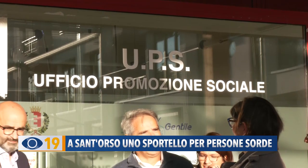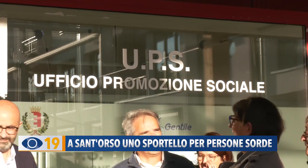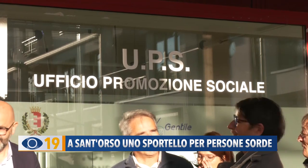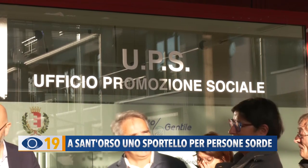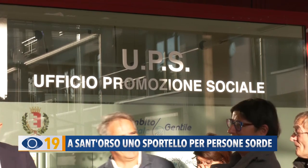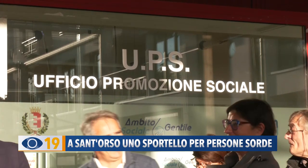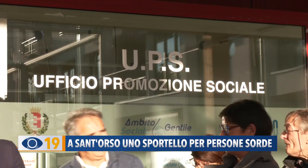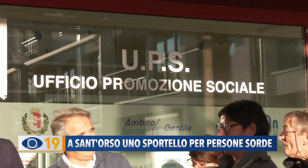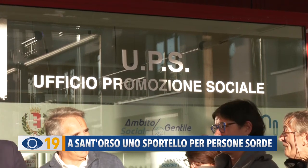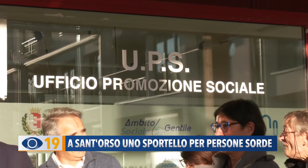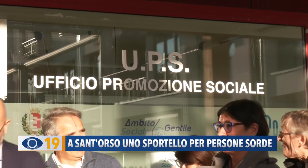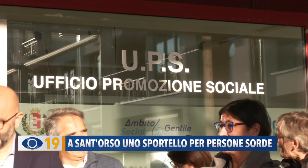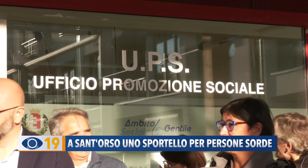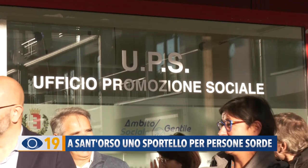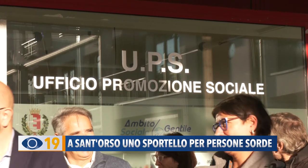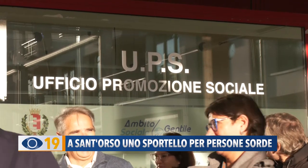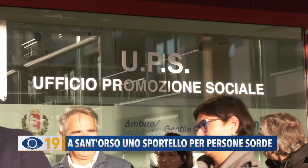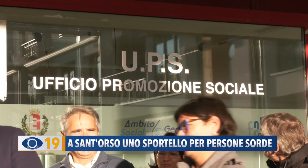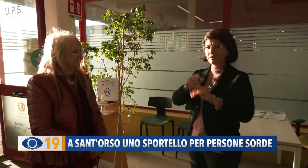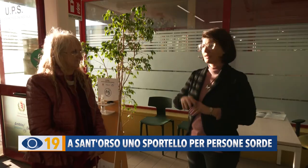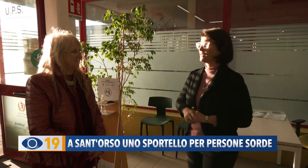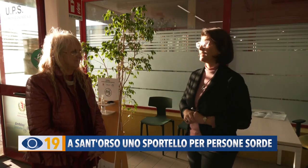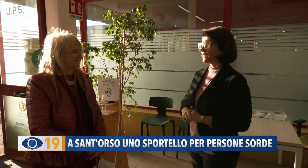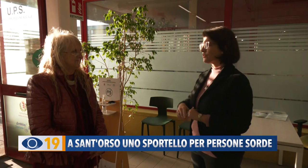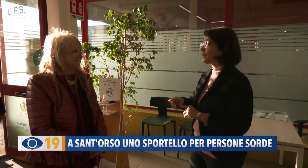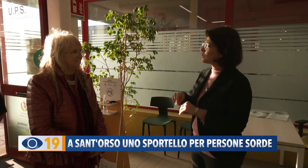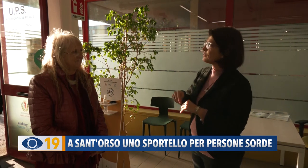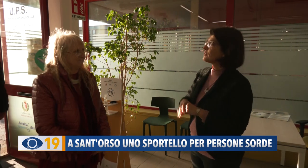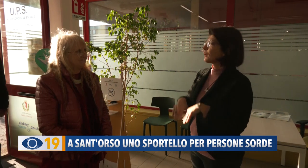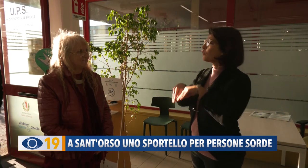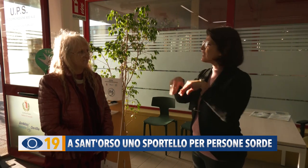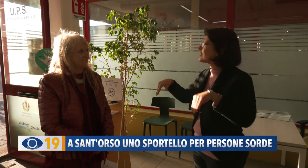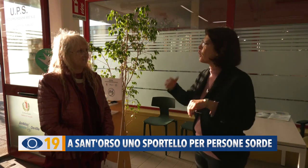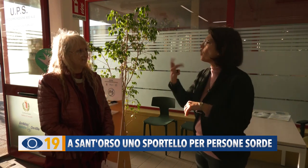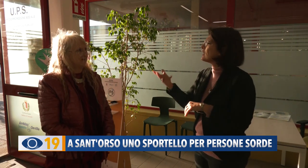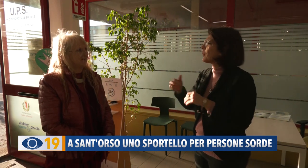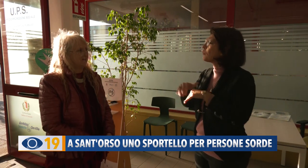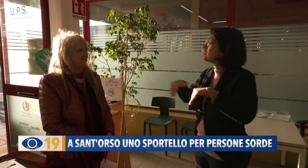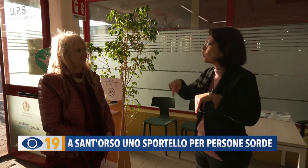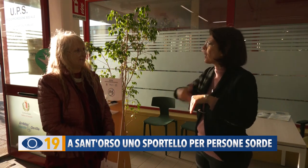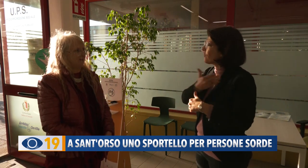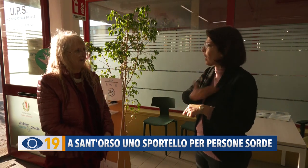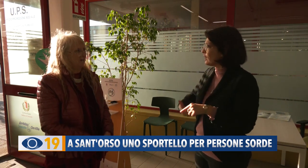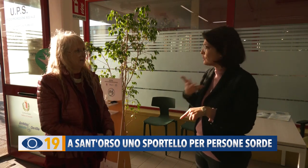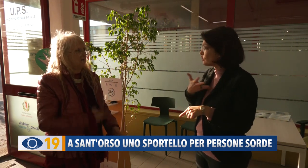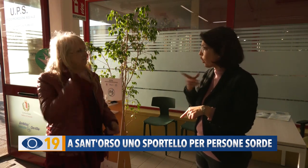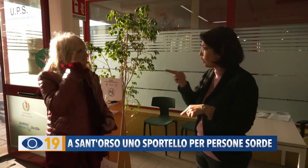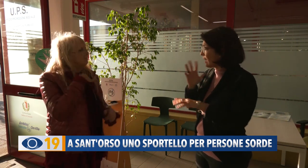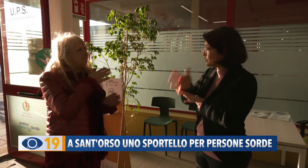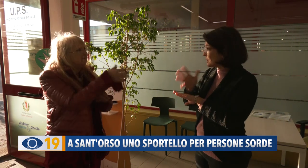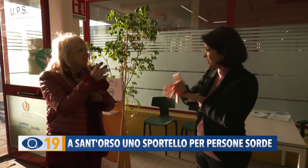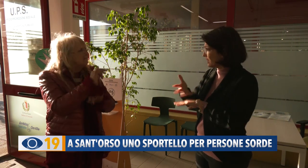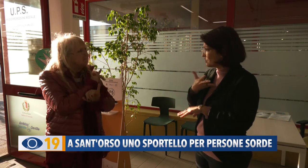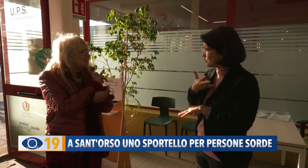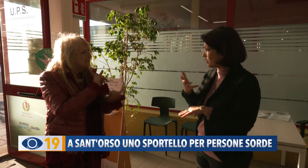accessibile e funzionale come punto di primo accesso di segretariato sociale e